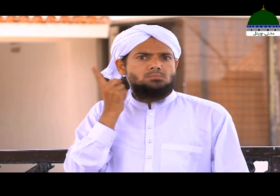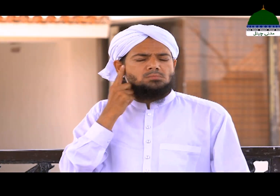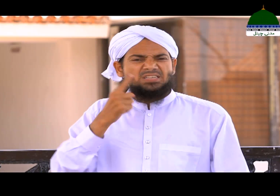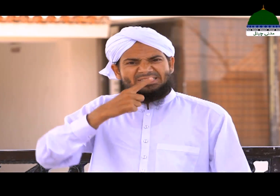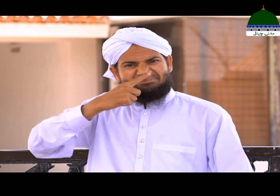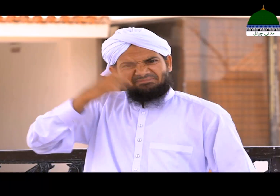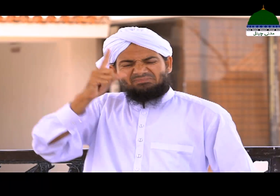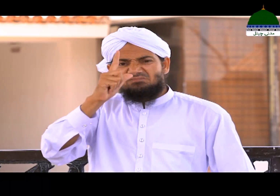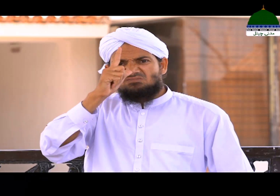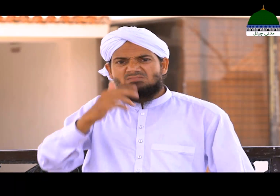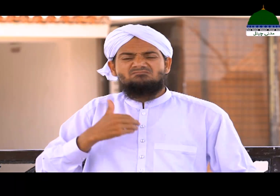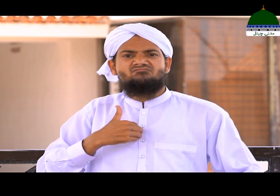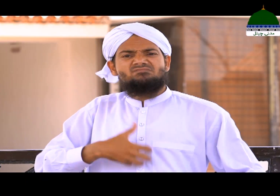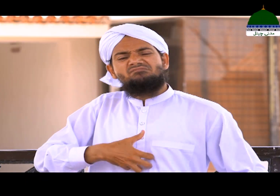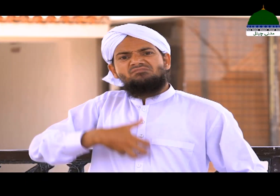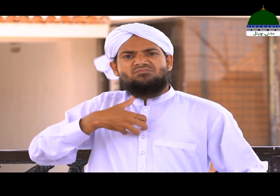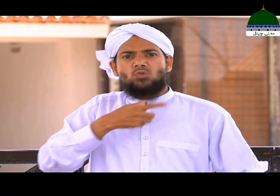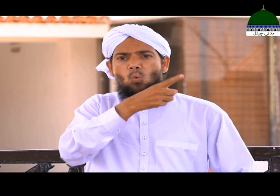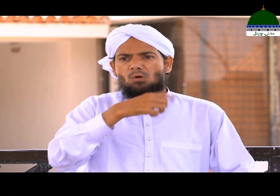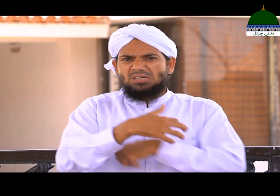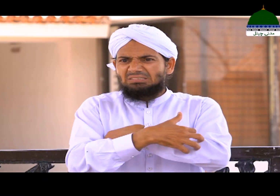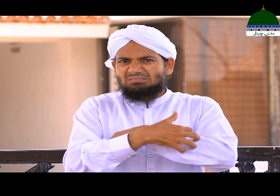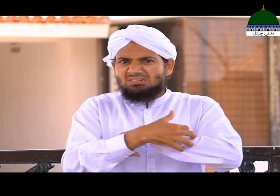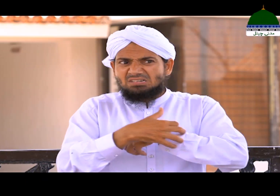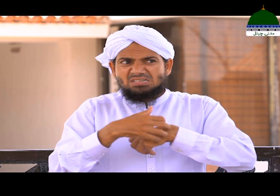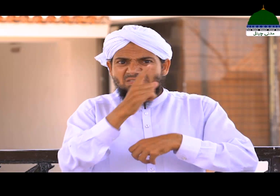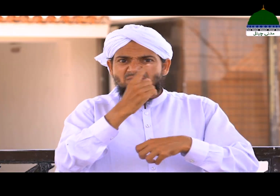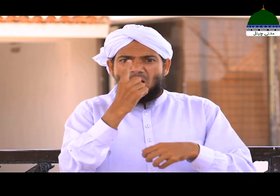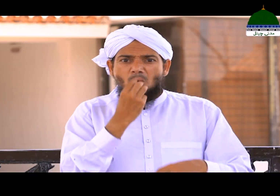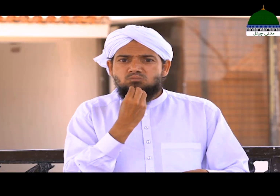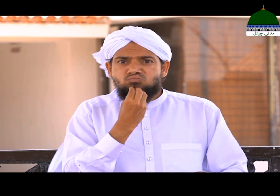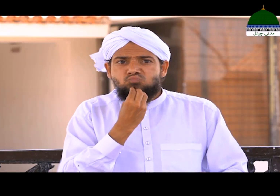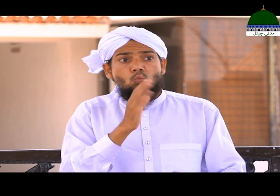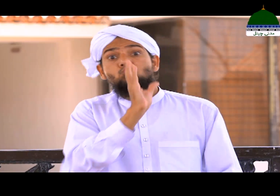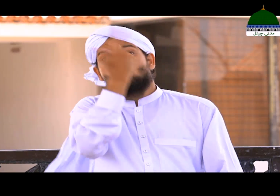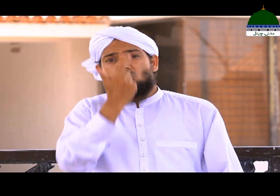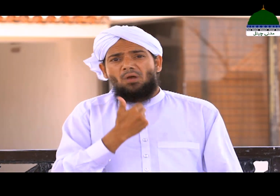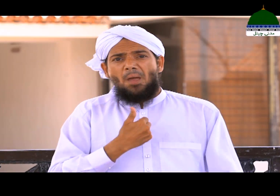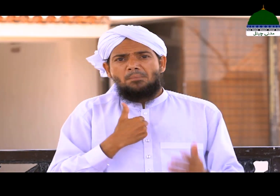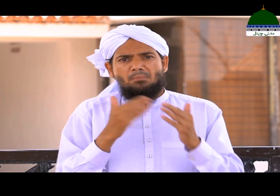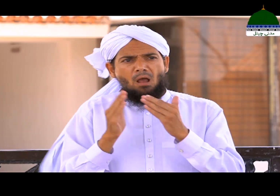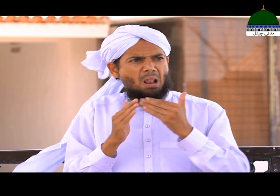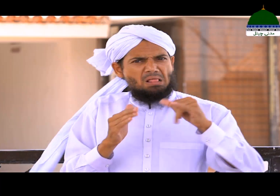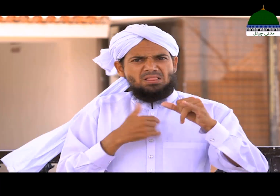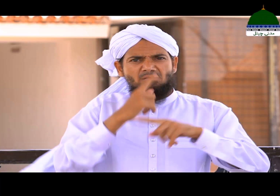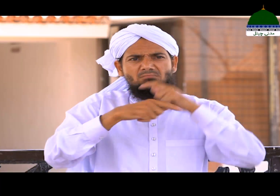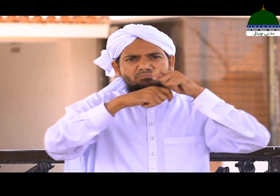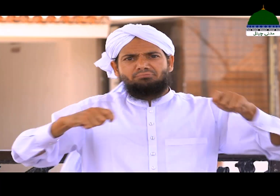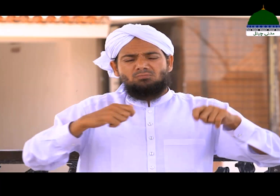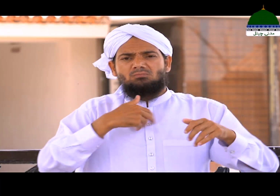بڑے مغرورانہ انداز میں بولا، اس غریب بڑھیا کو یہ جرت کیسے ہوئی کہ ہمارے محل کے قریب جھونپڑی بنائے؟